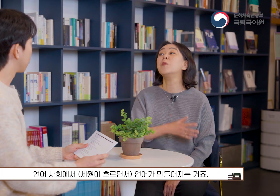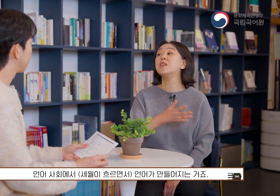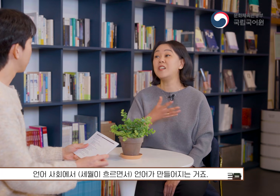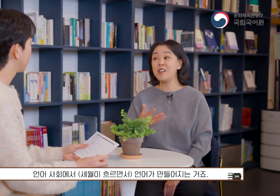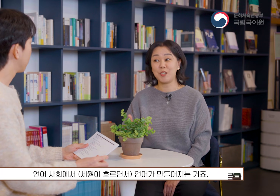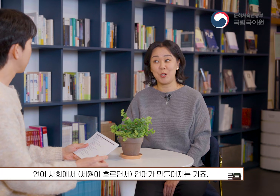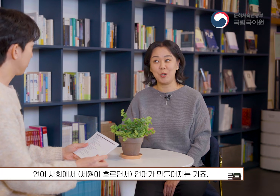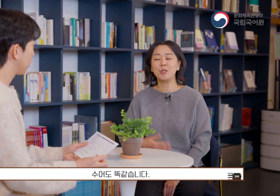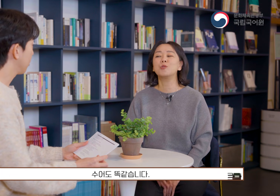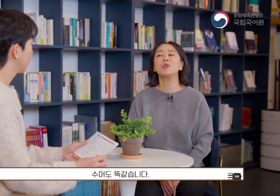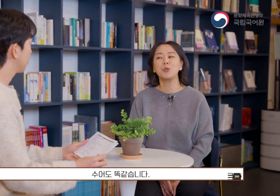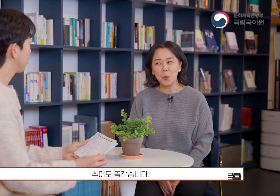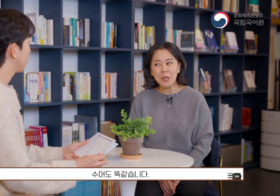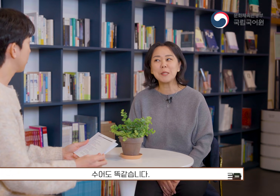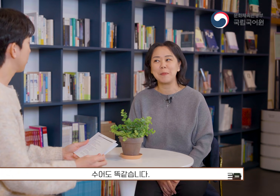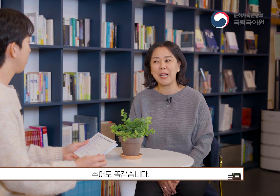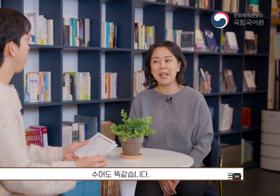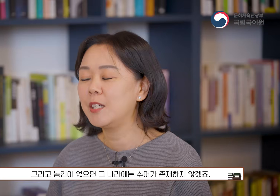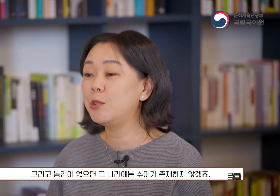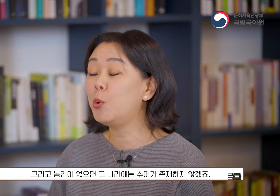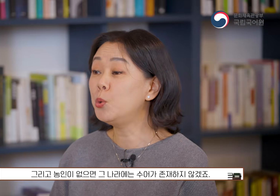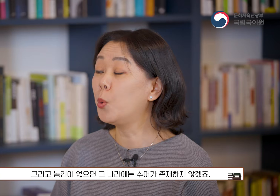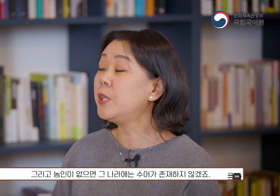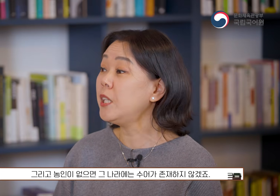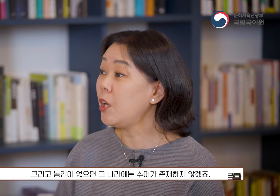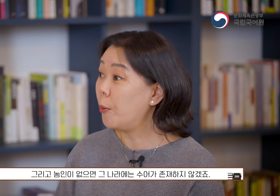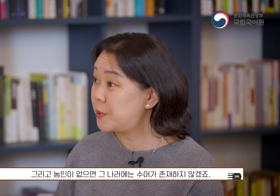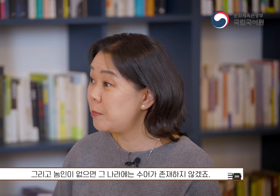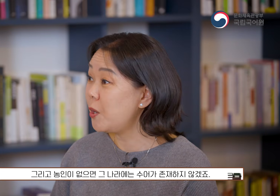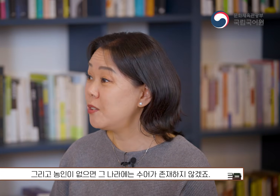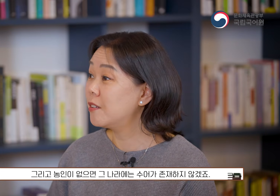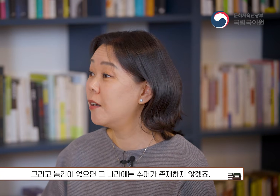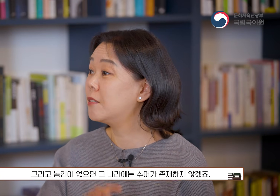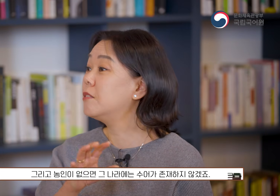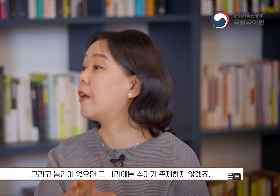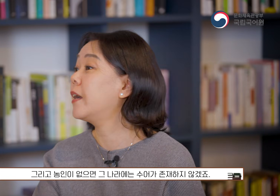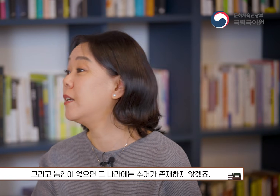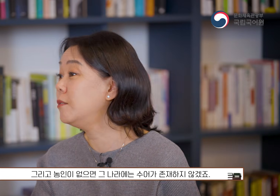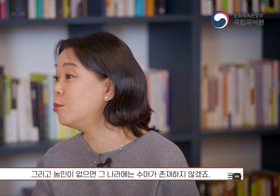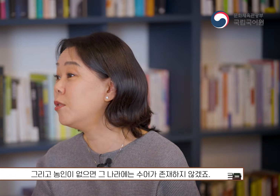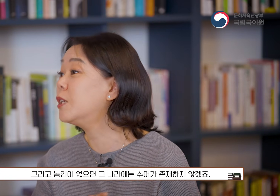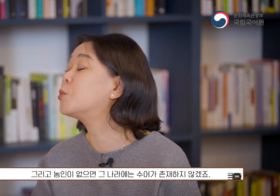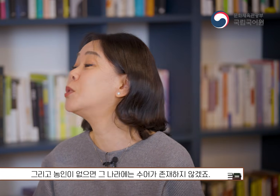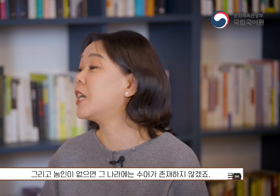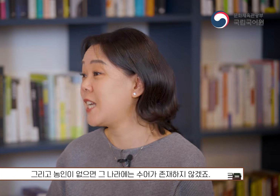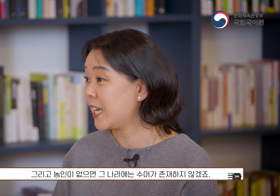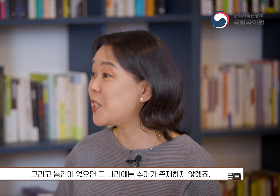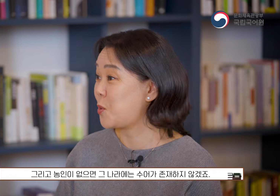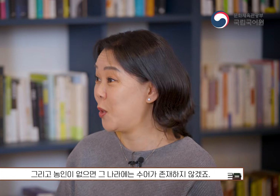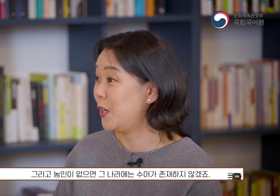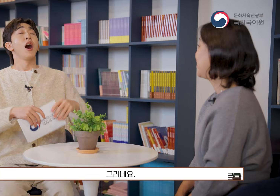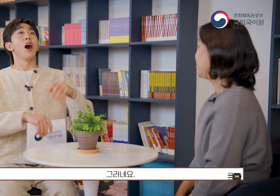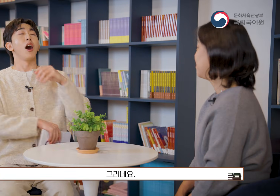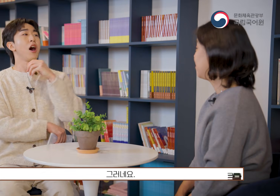세월을 흘러서. 네. 수어도 똑같습니다. 그리고 농인이 없으면 네. 그 나라에는 수어가 존재하지 않겠죠.